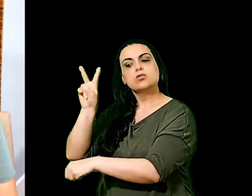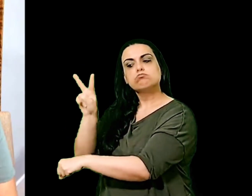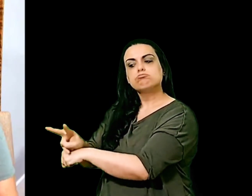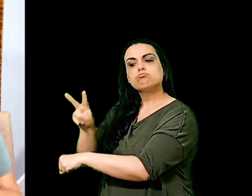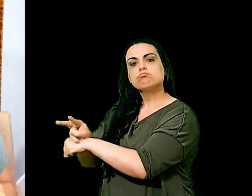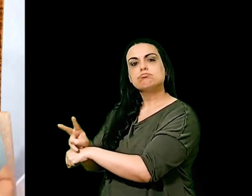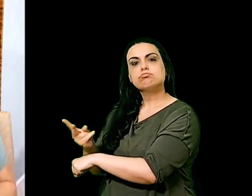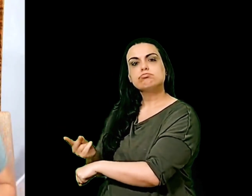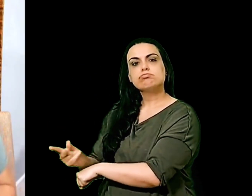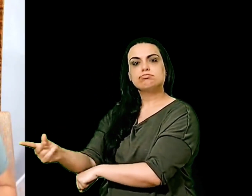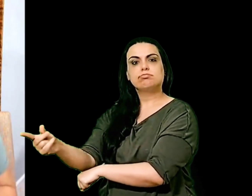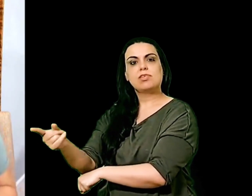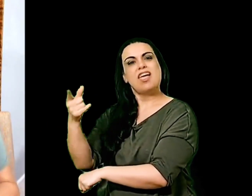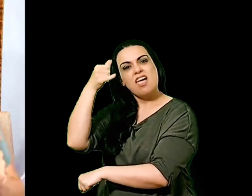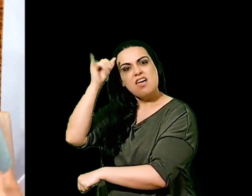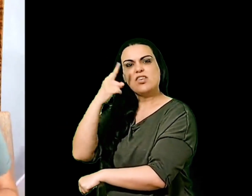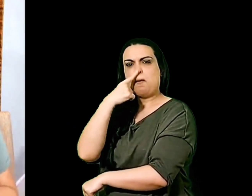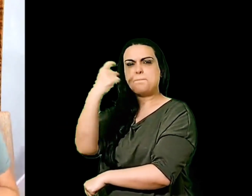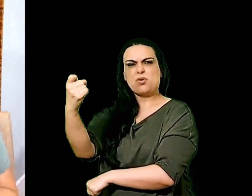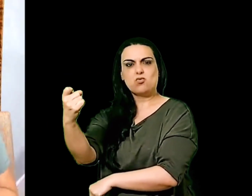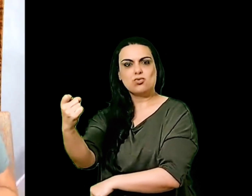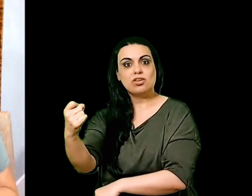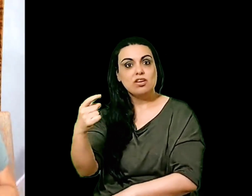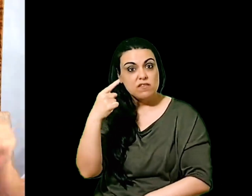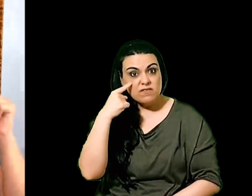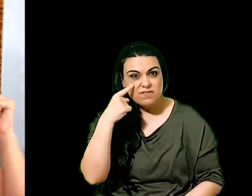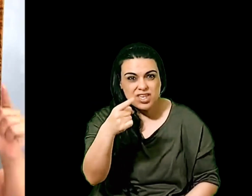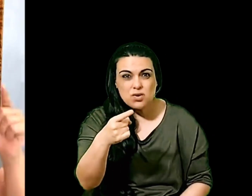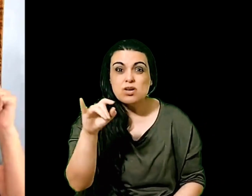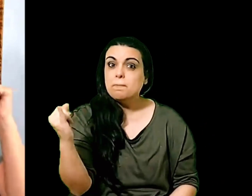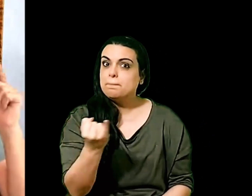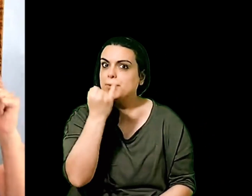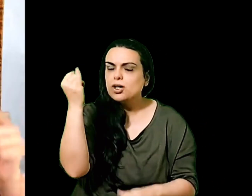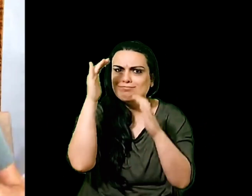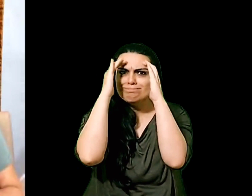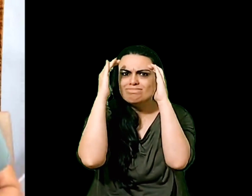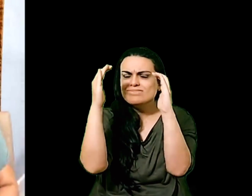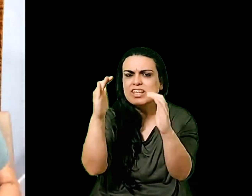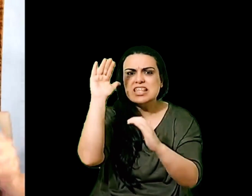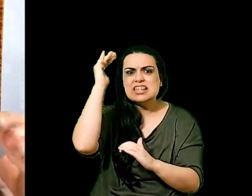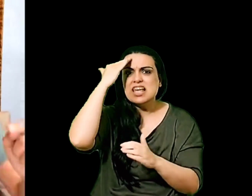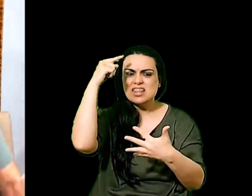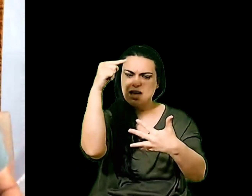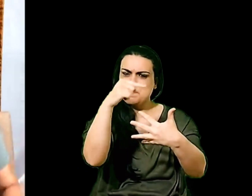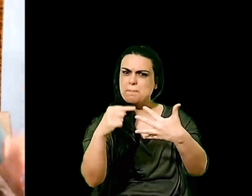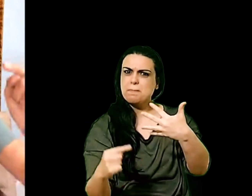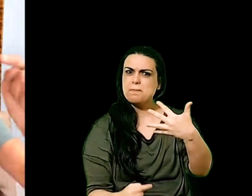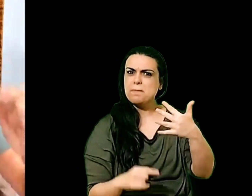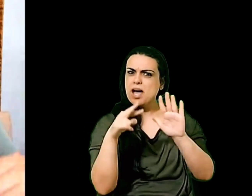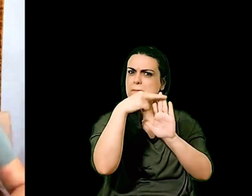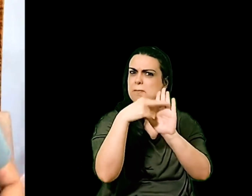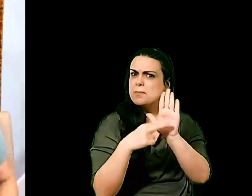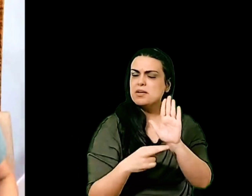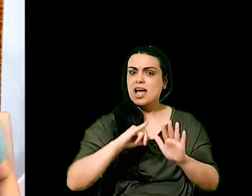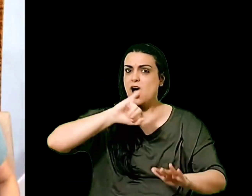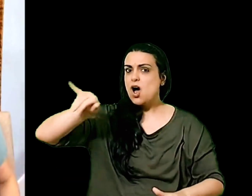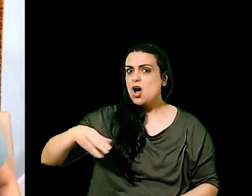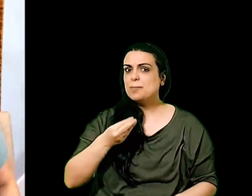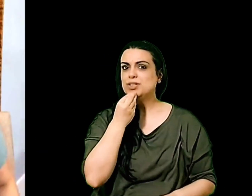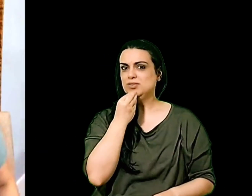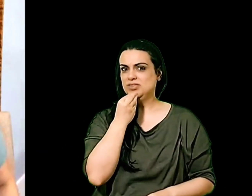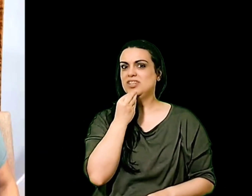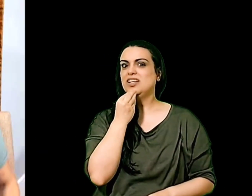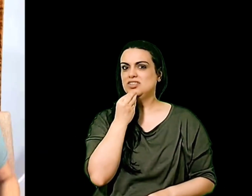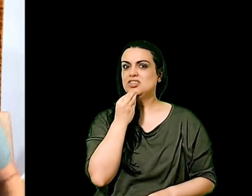colhido. Olha isso, gente. Olha a obediência. Olha a importante de você entender os critérios. Igual eu tô falando aqui sobre os critérios da